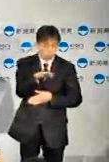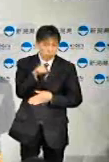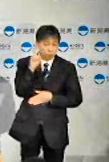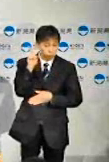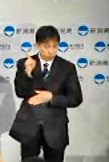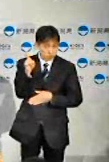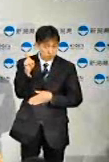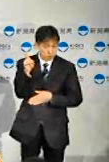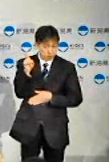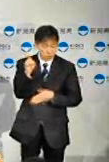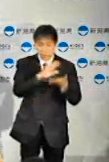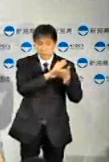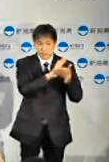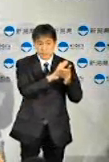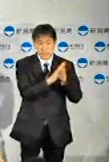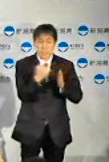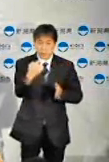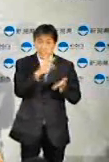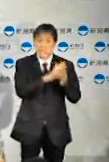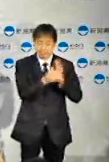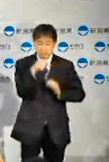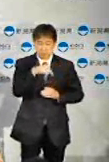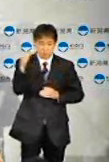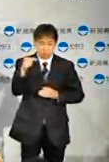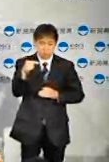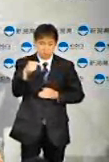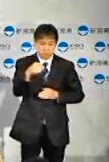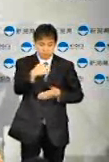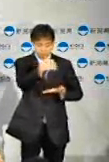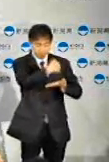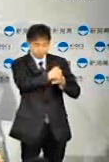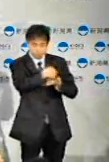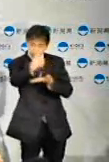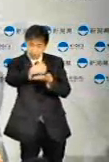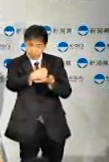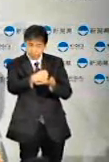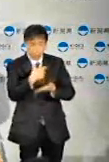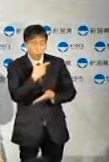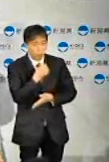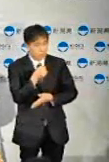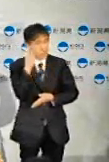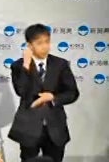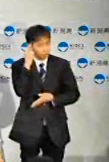り国、県にも聞かせてもらいたいと思いますし、